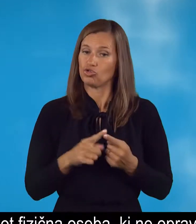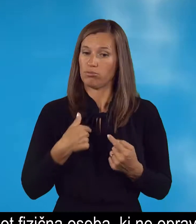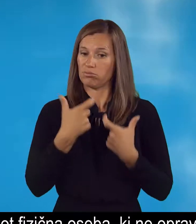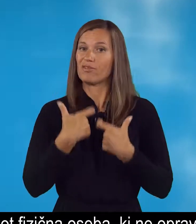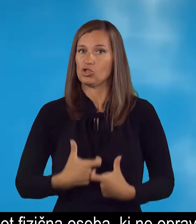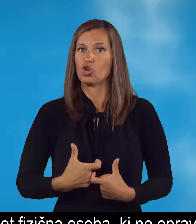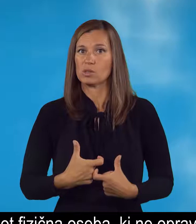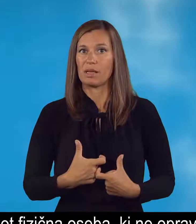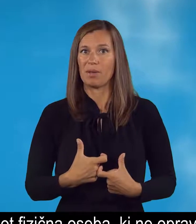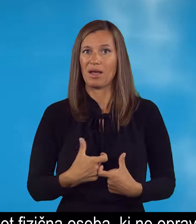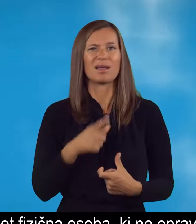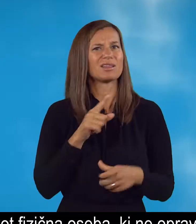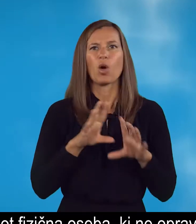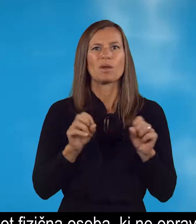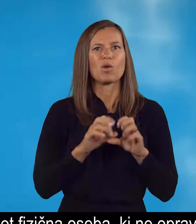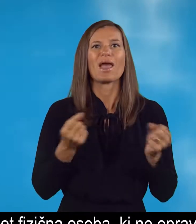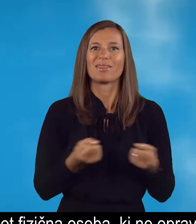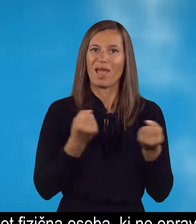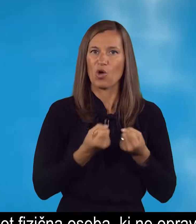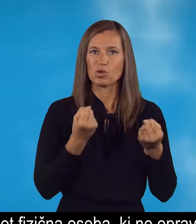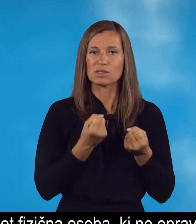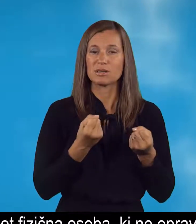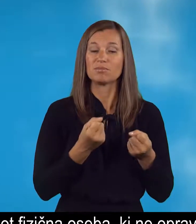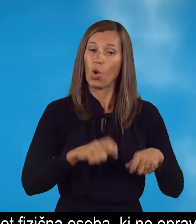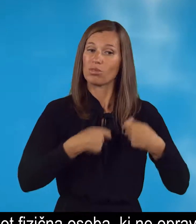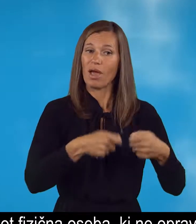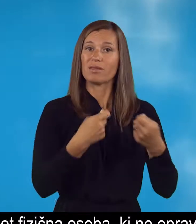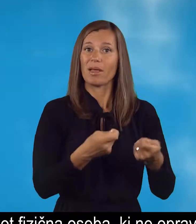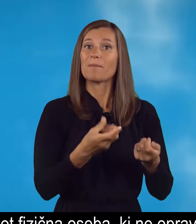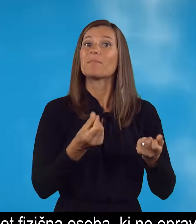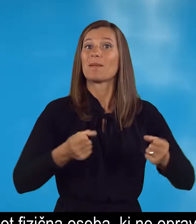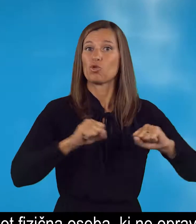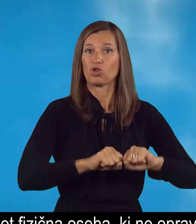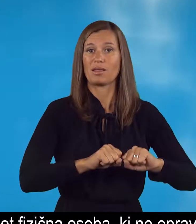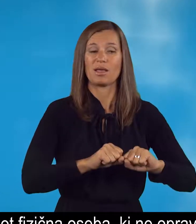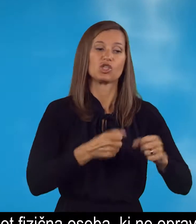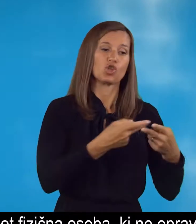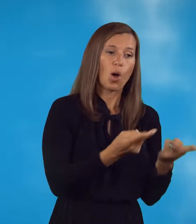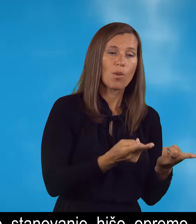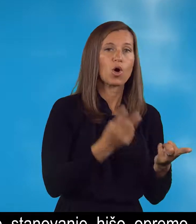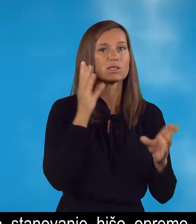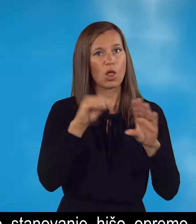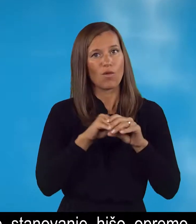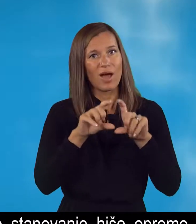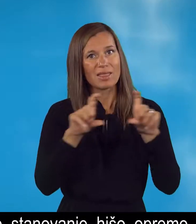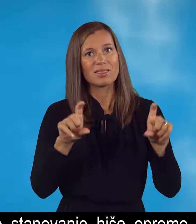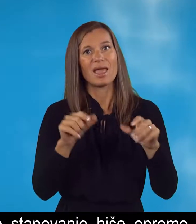Če kot fizična oseba, ki ne opravlja dejavnosti, oddajate svoje premoženje, sobo, stanovanje,